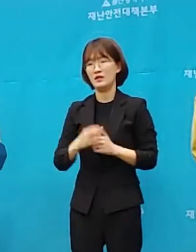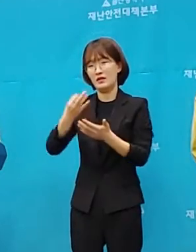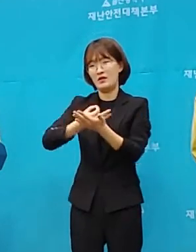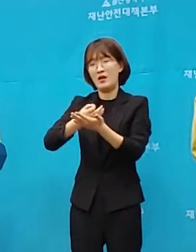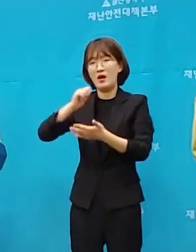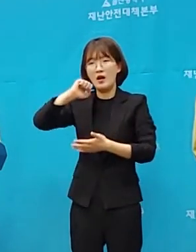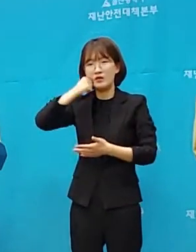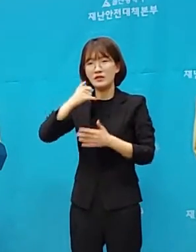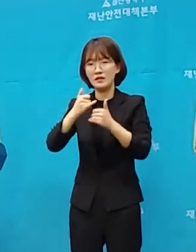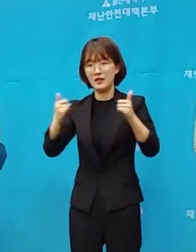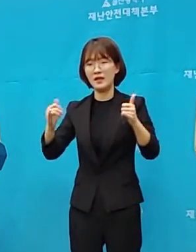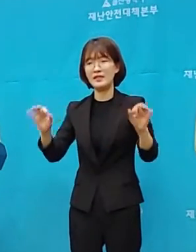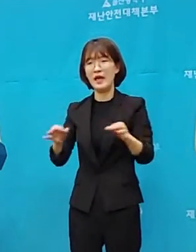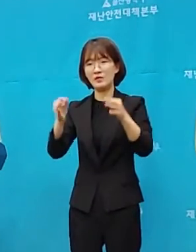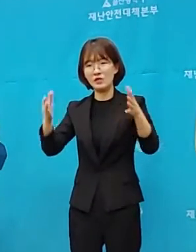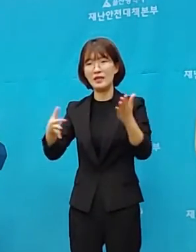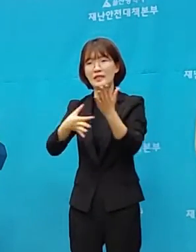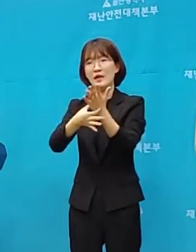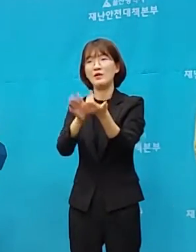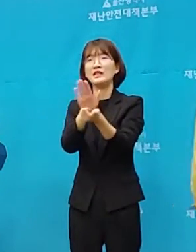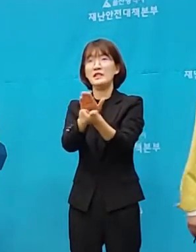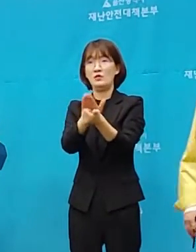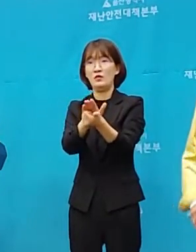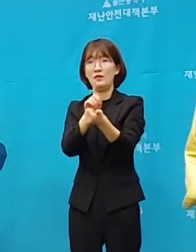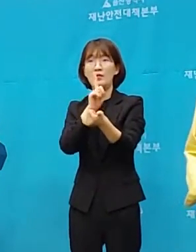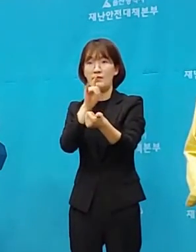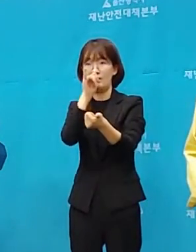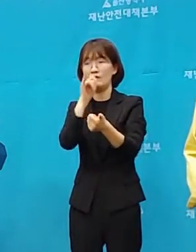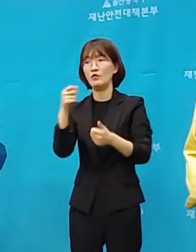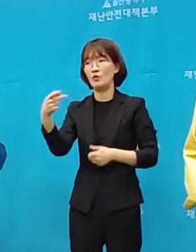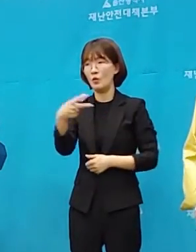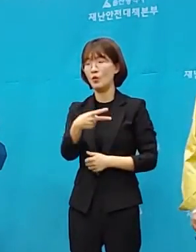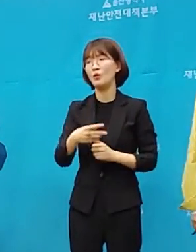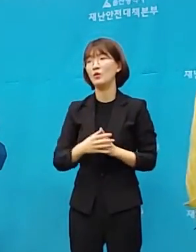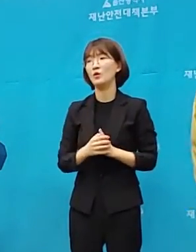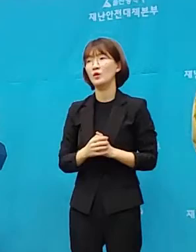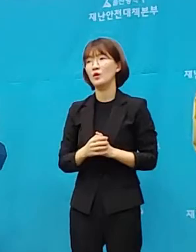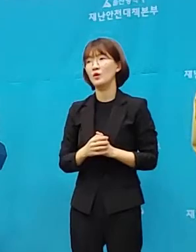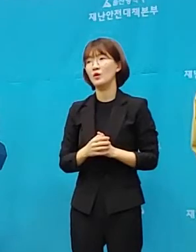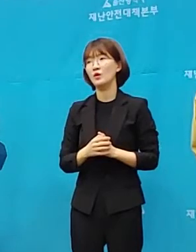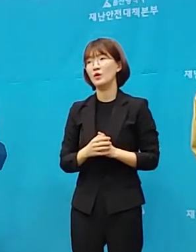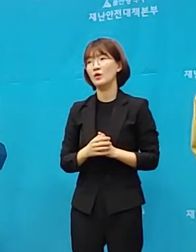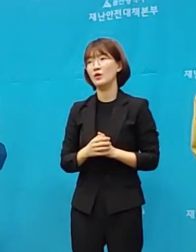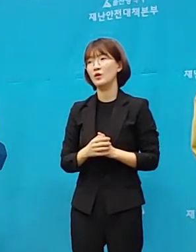저소득층 한시생활 지원의 상품권 네. 그리고